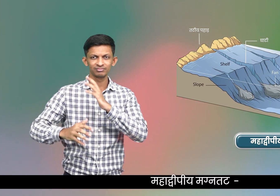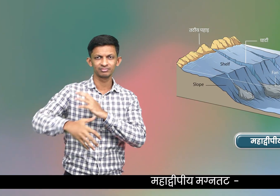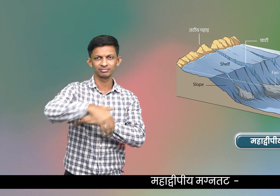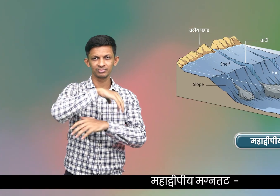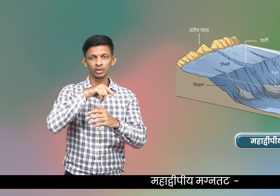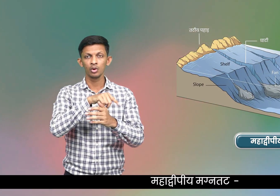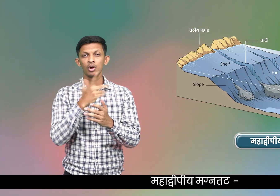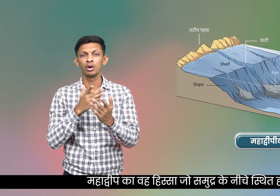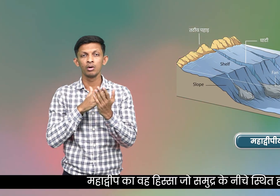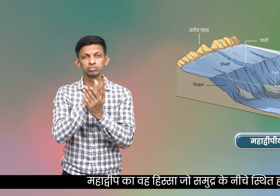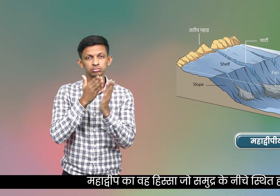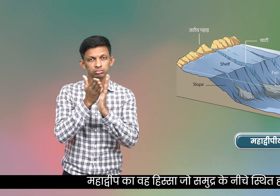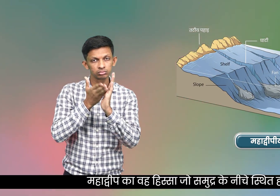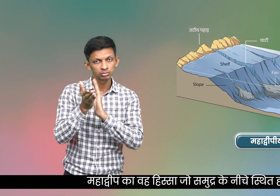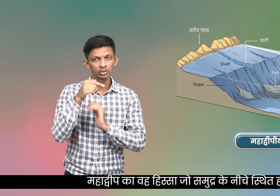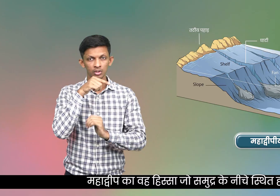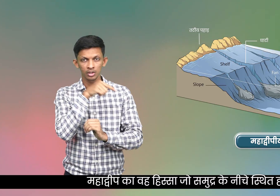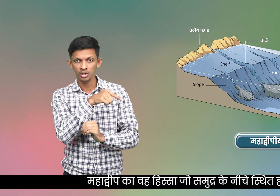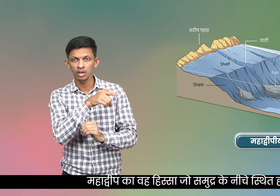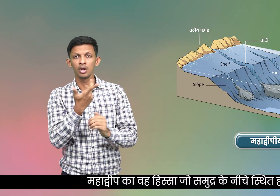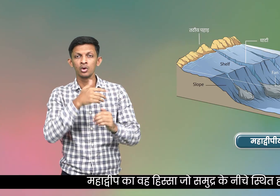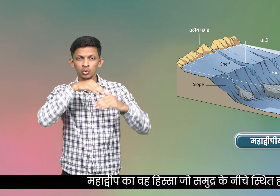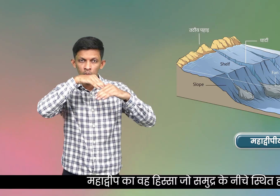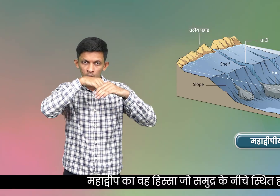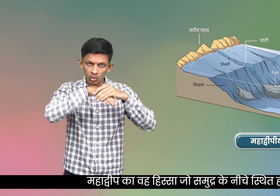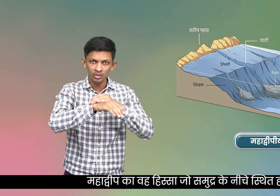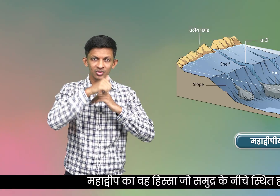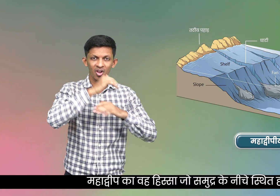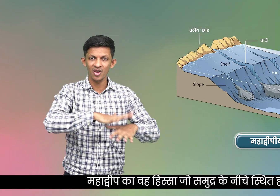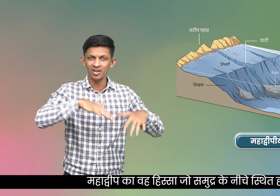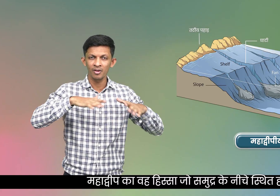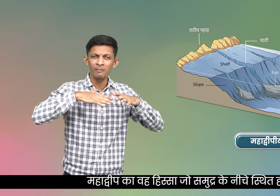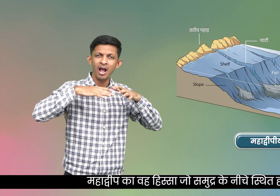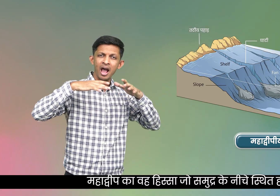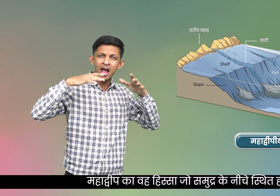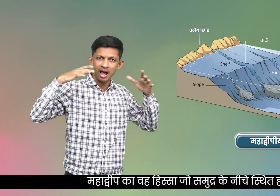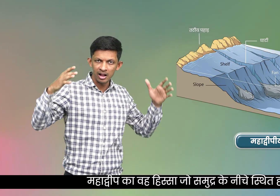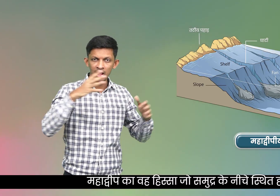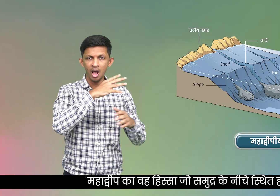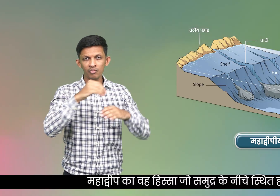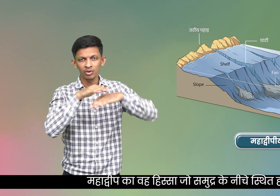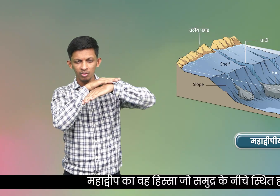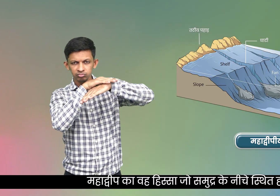महाद्वीपीय मग्न तट, महाद्वीप का वह हिस्सा जो समुद्र के नीचे स्थित होता है